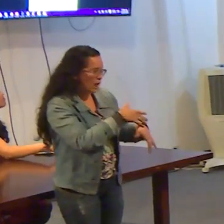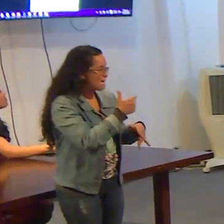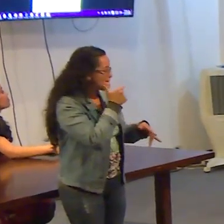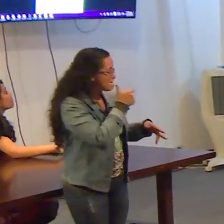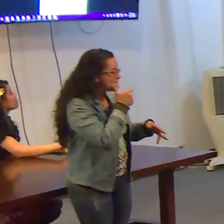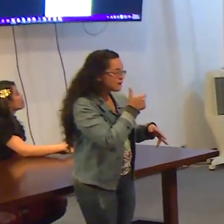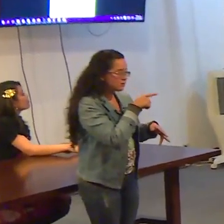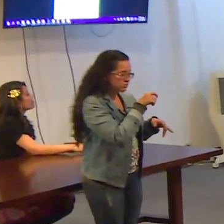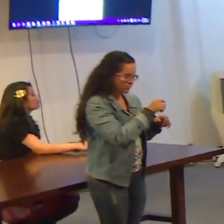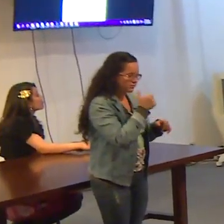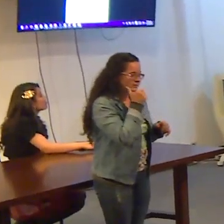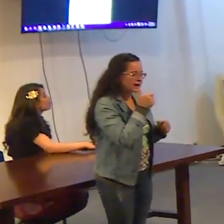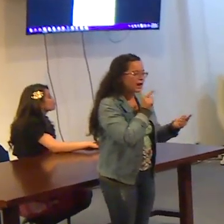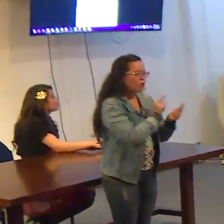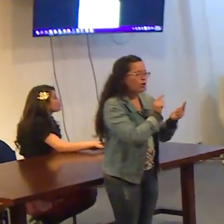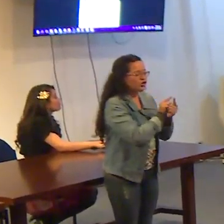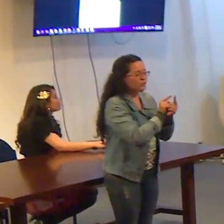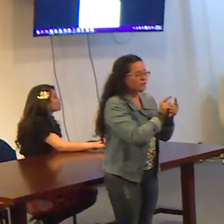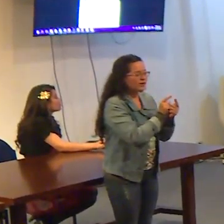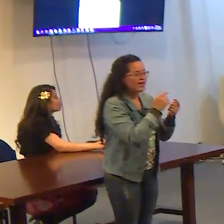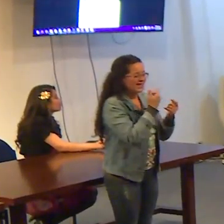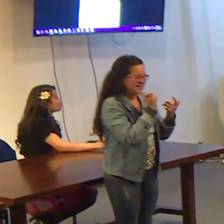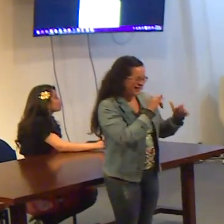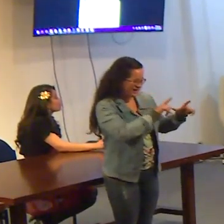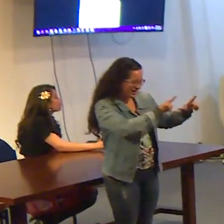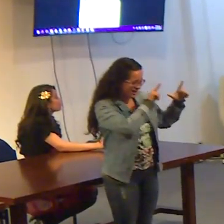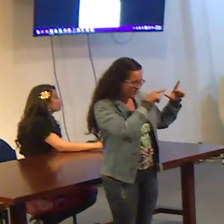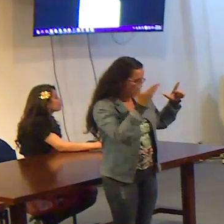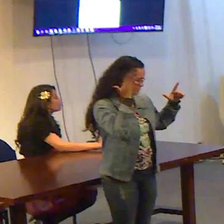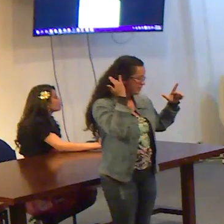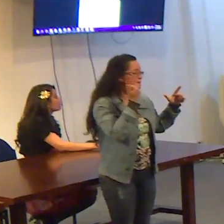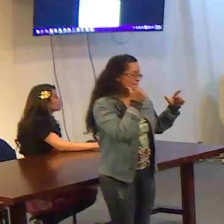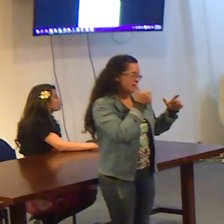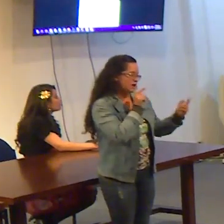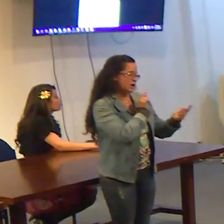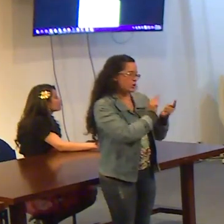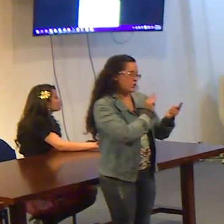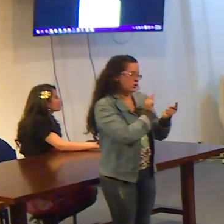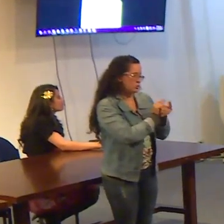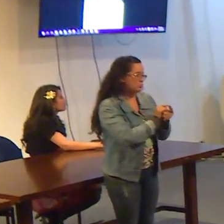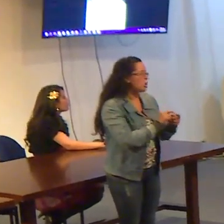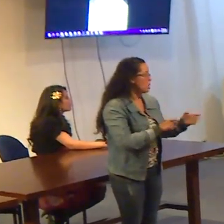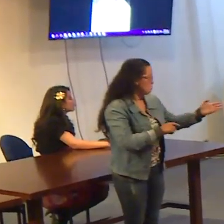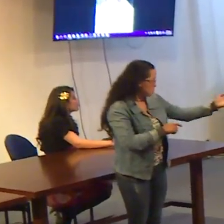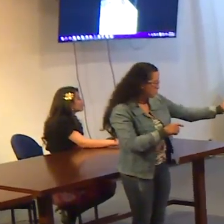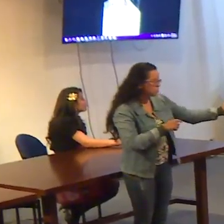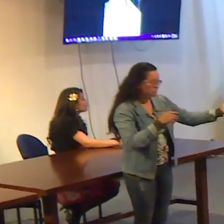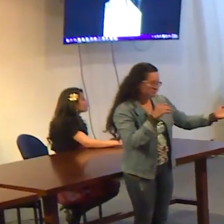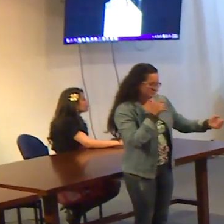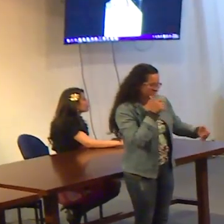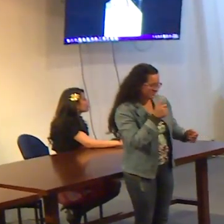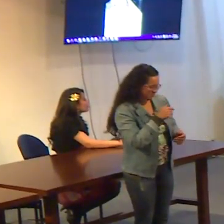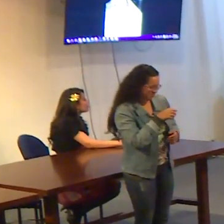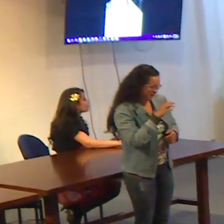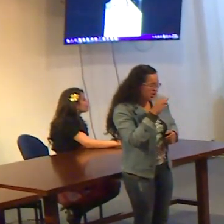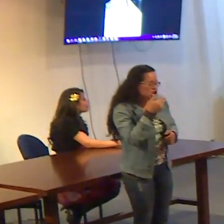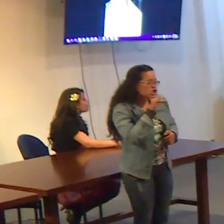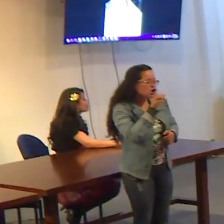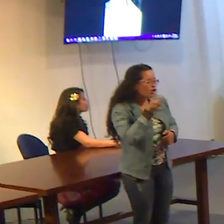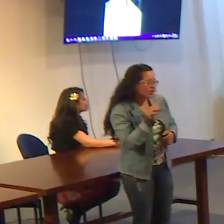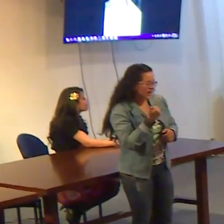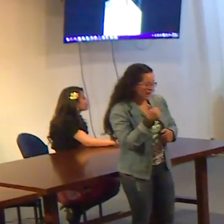chicos de décimo, si alguien más nos quiere acompañar por supuesto, pero muy rico que los chicos de décimo mañana se empiecen a que